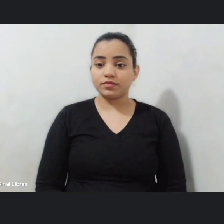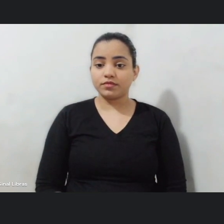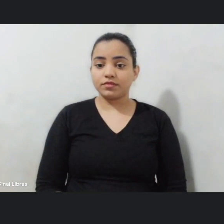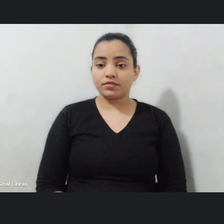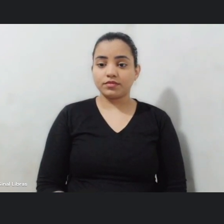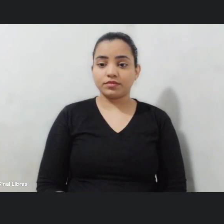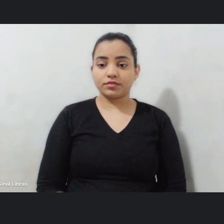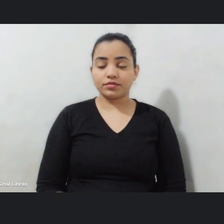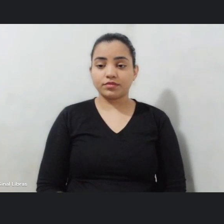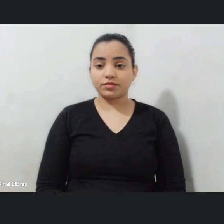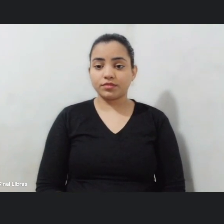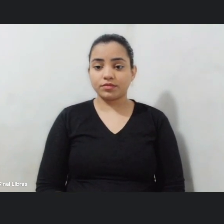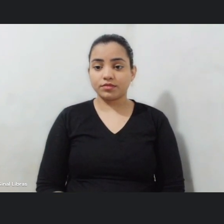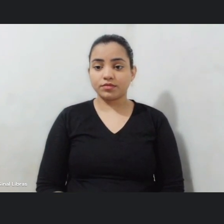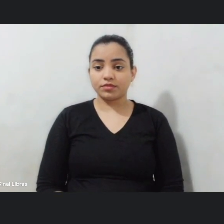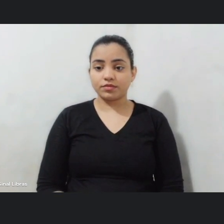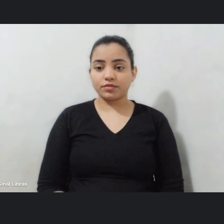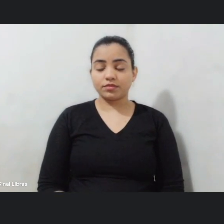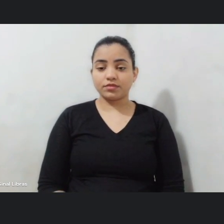Oi